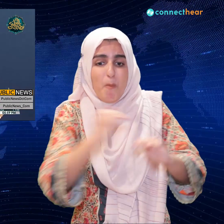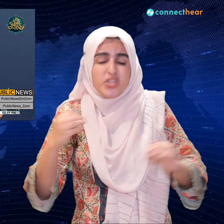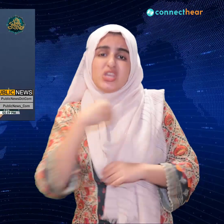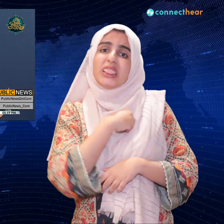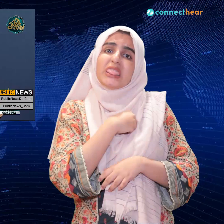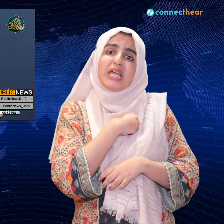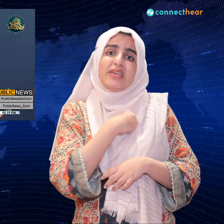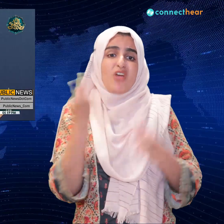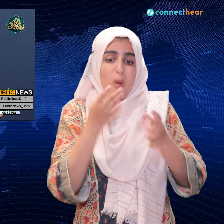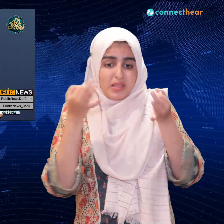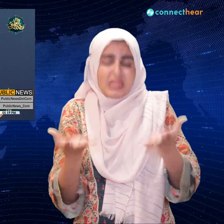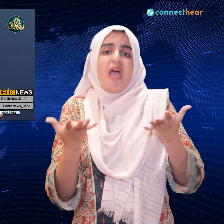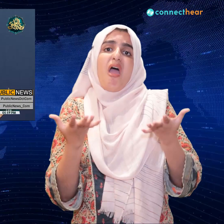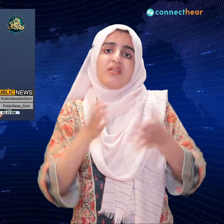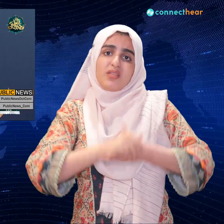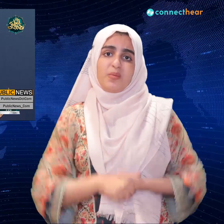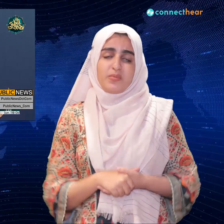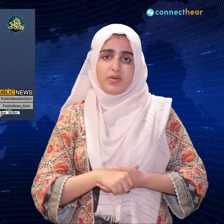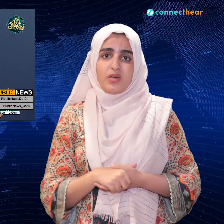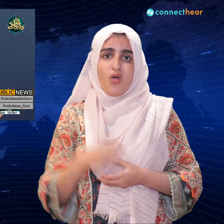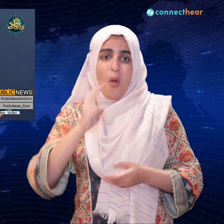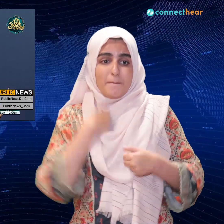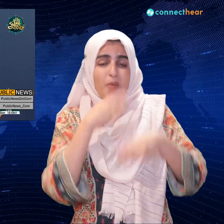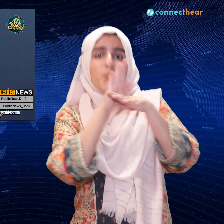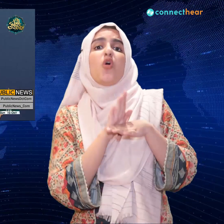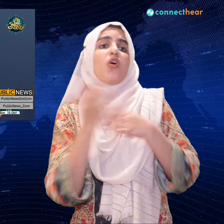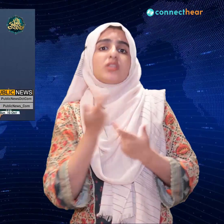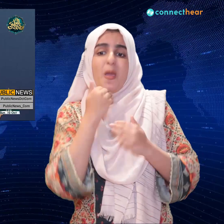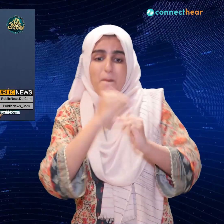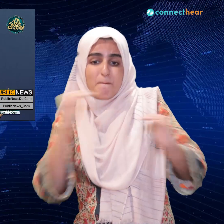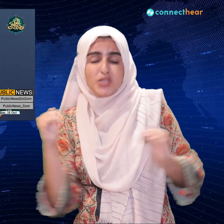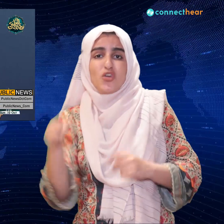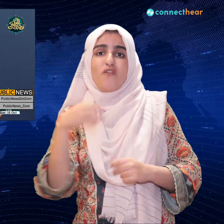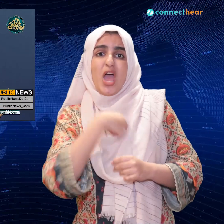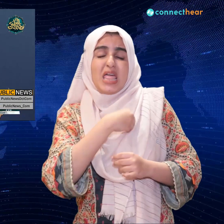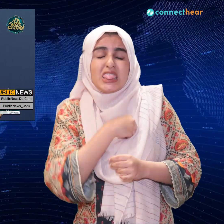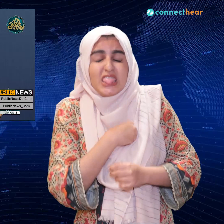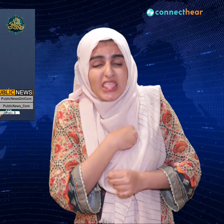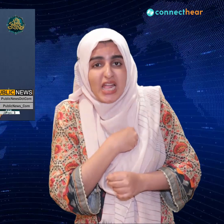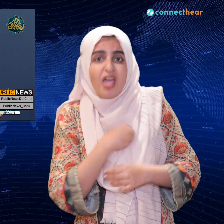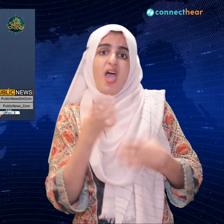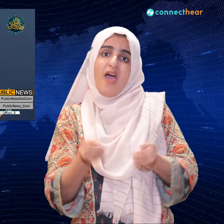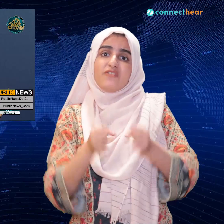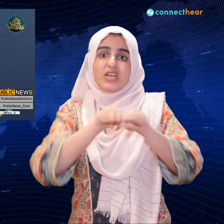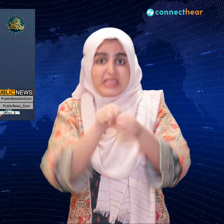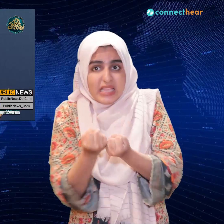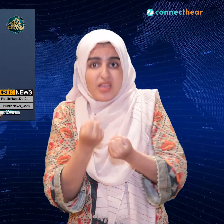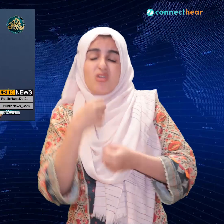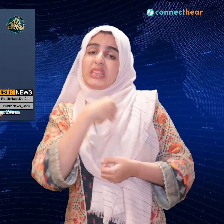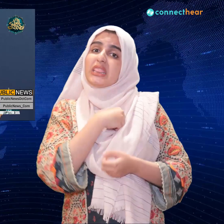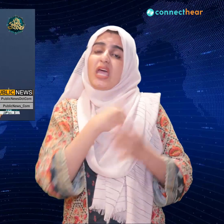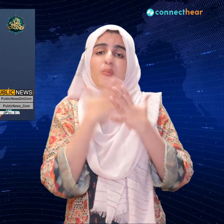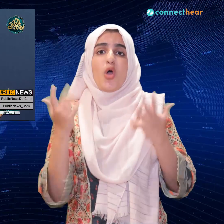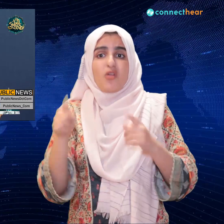سے بڑا عذاب کچھ نہیں ہوتا۔ میرا یہ ایمان ہے کہ جو بچوں کے اوپر گزرتی ہے طلاق میں، یہ ایک